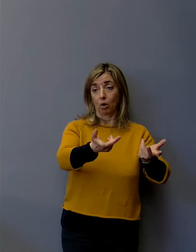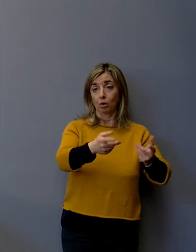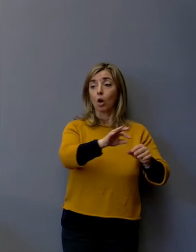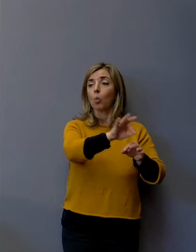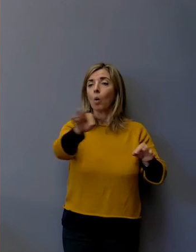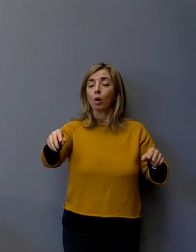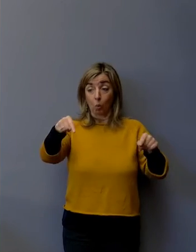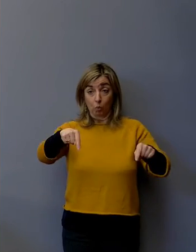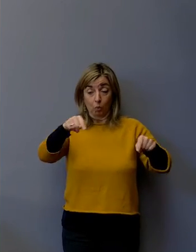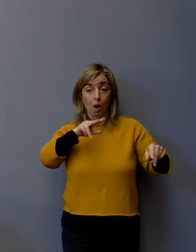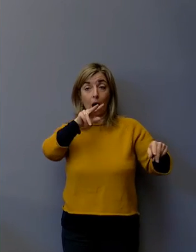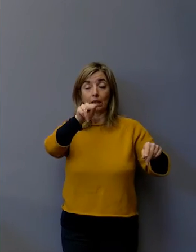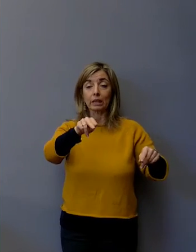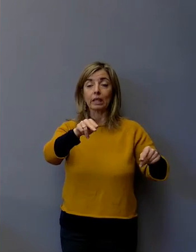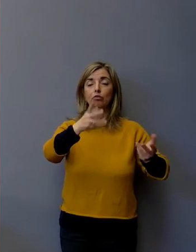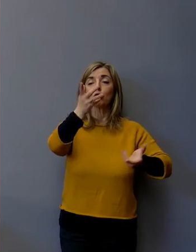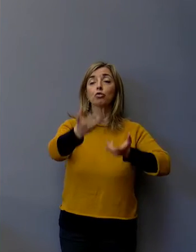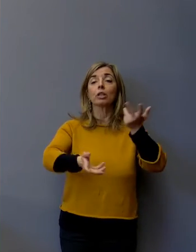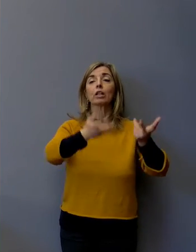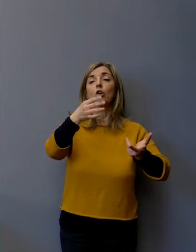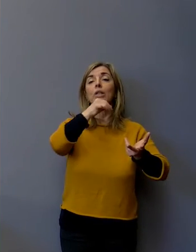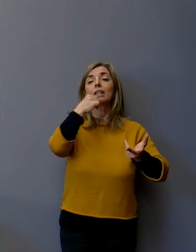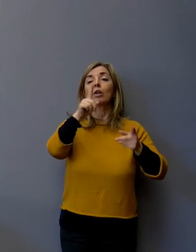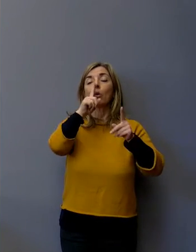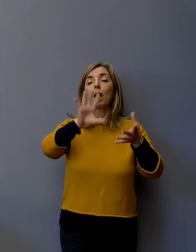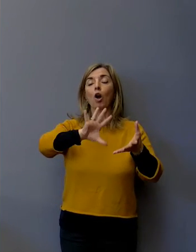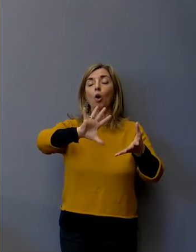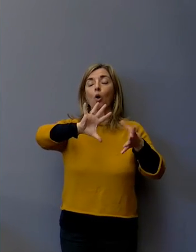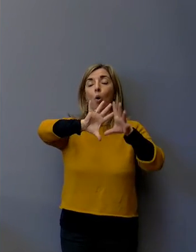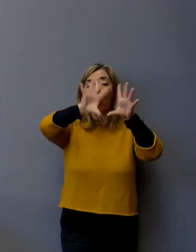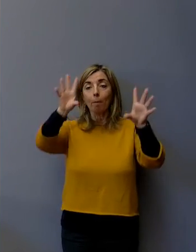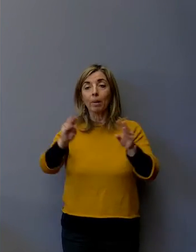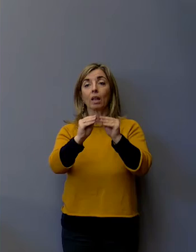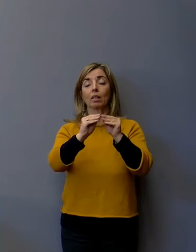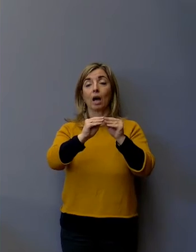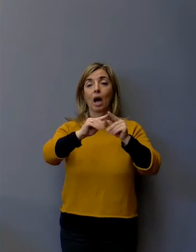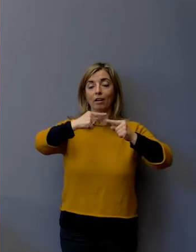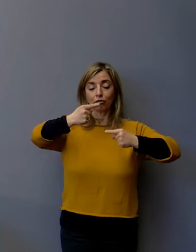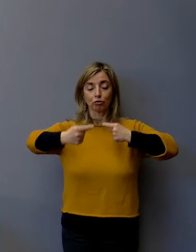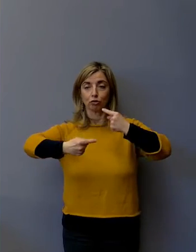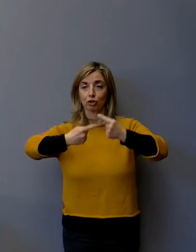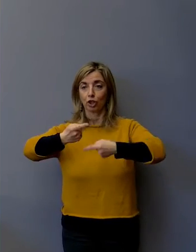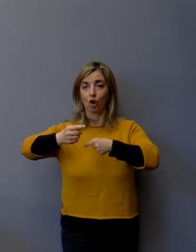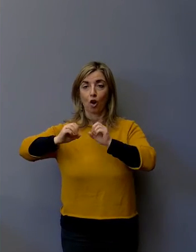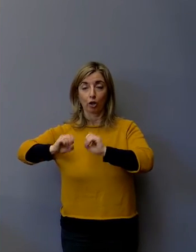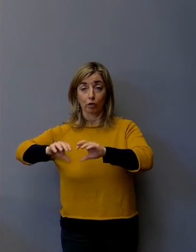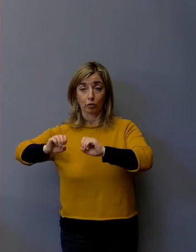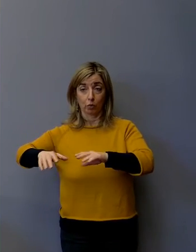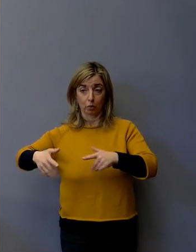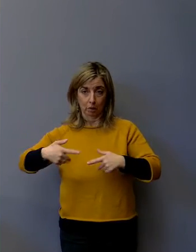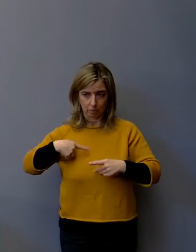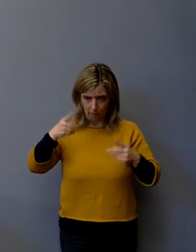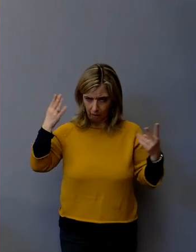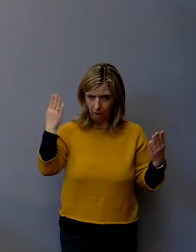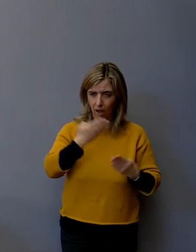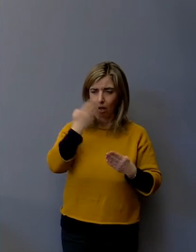rifiuto dei rifiuti un errore da matita la matita rossa che ha fatto sindaco una volta proprio pochi mesi fa e l'ha detto in